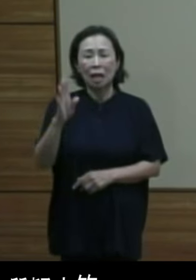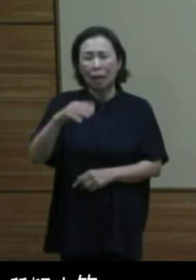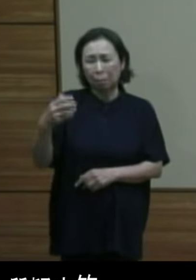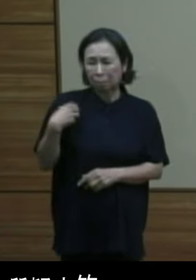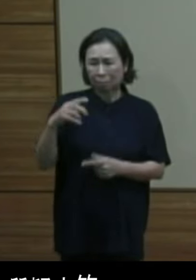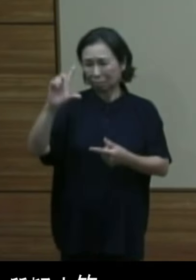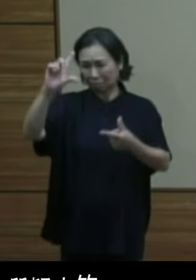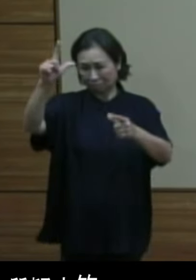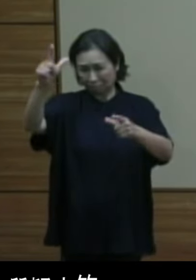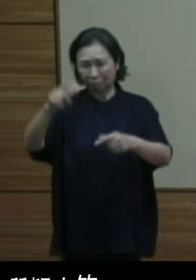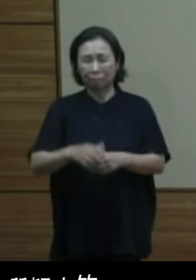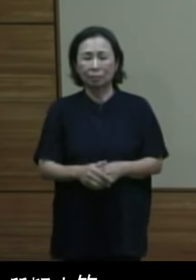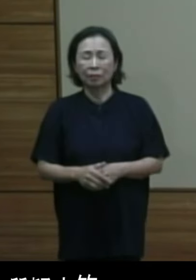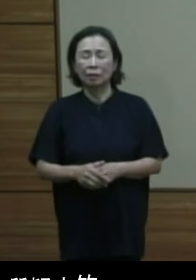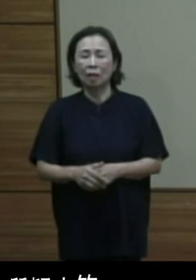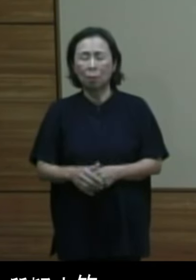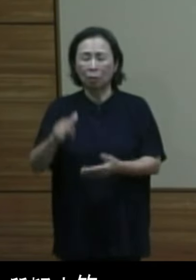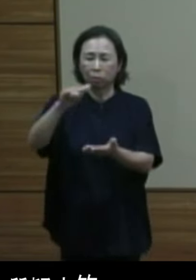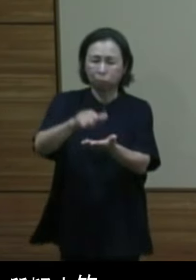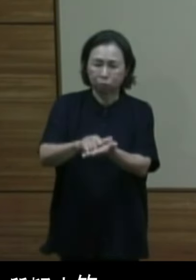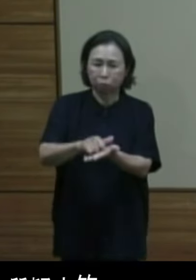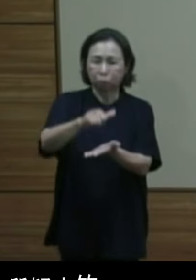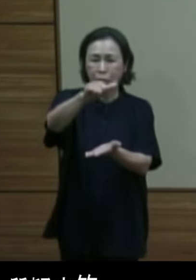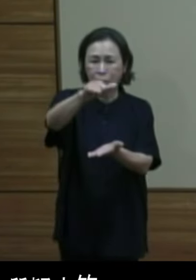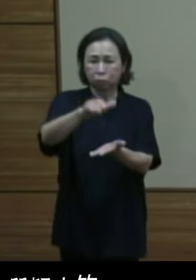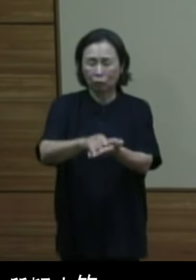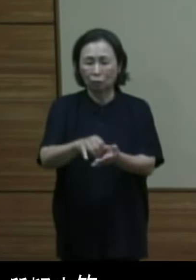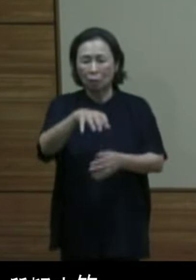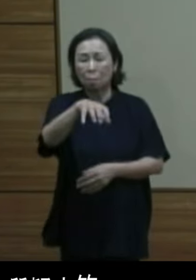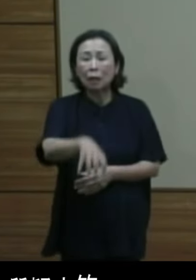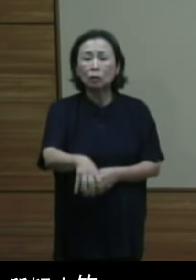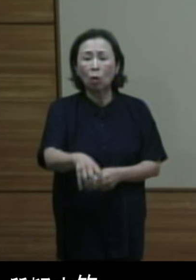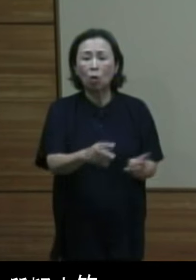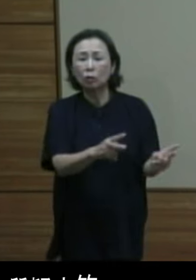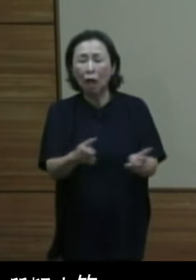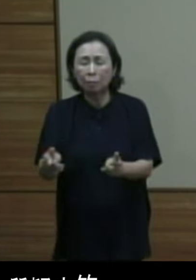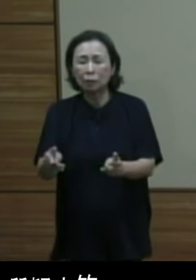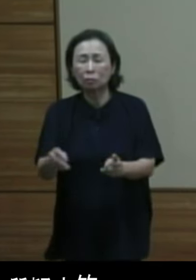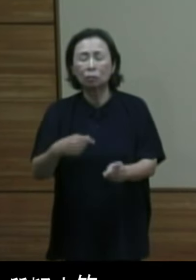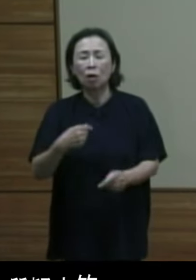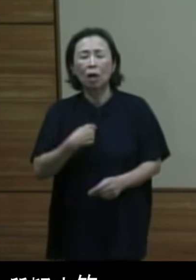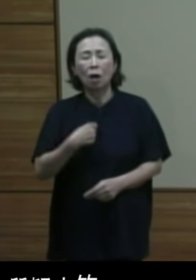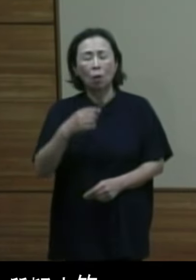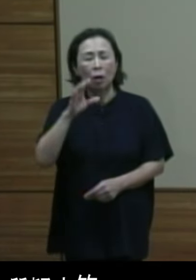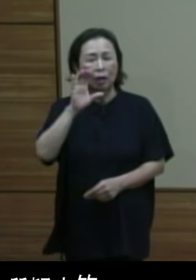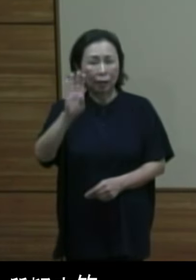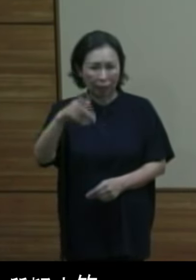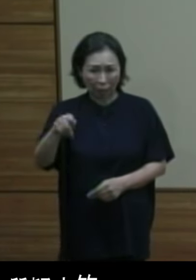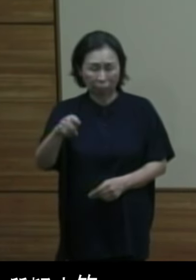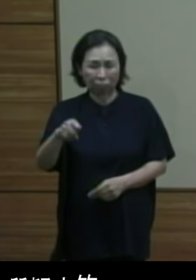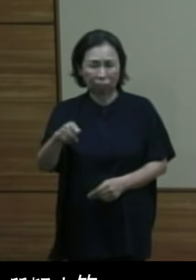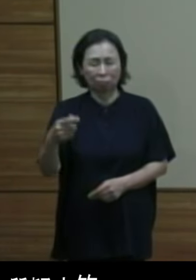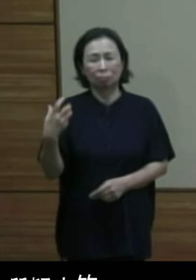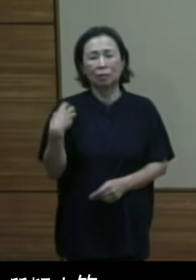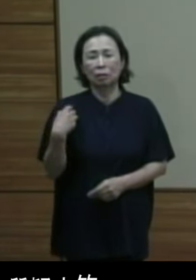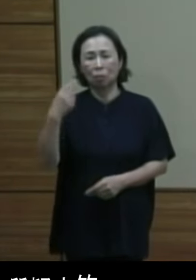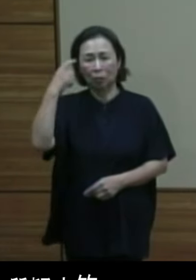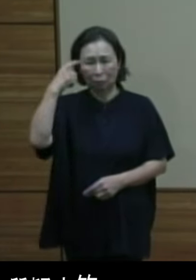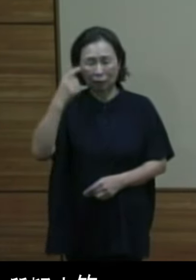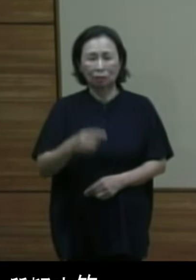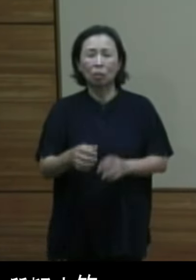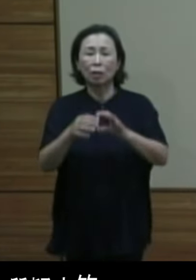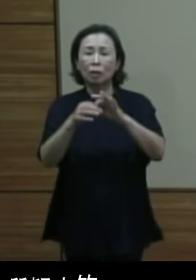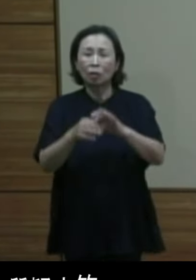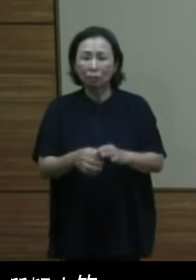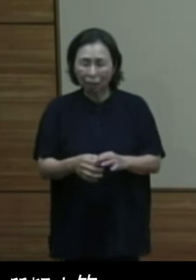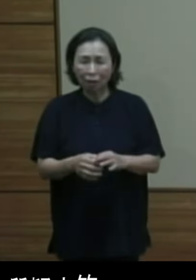。ただ離発着場を整備するのが我々の仕事だと思っていまして、離発着場を整備することで、商用運航のです